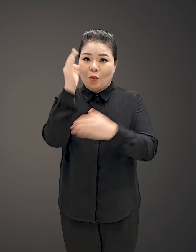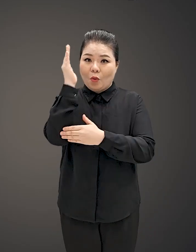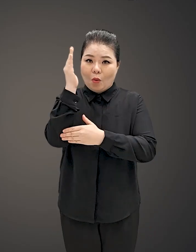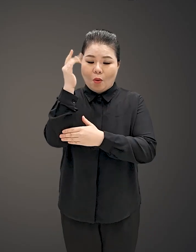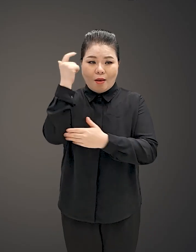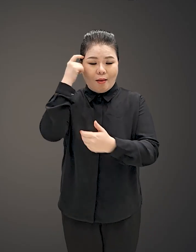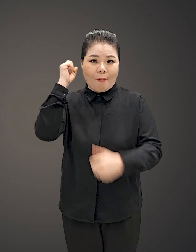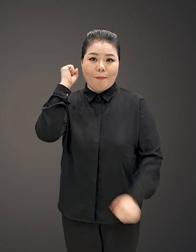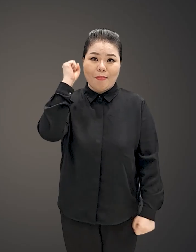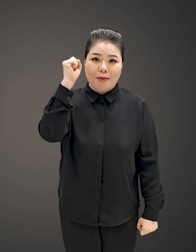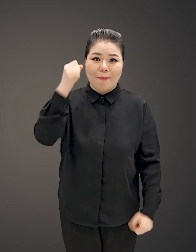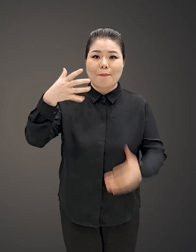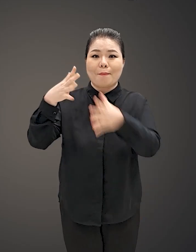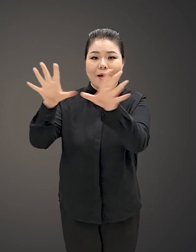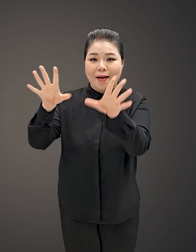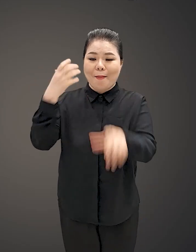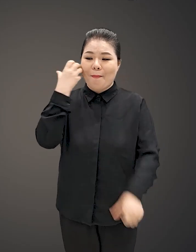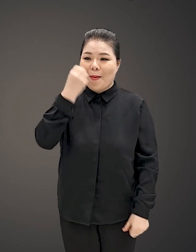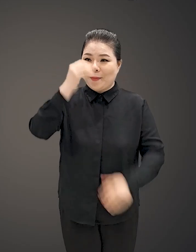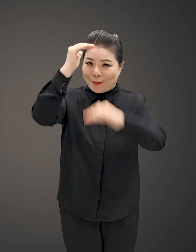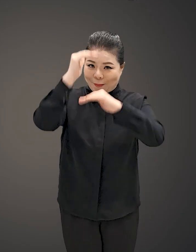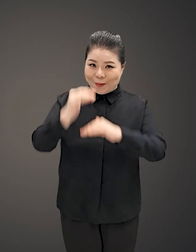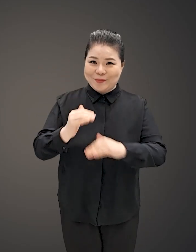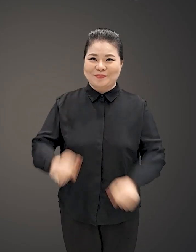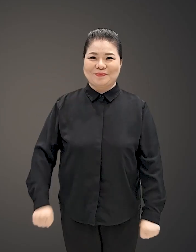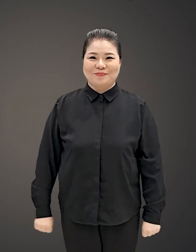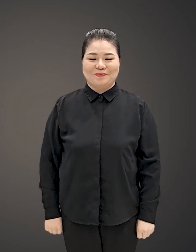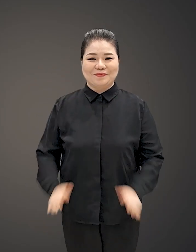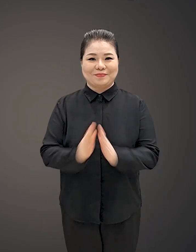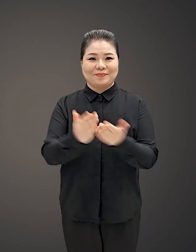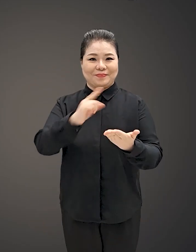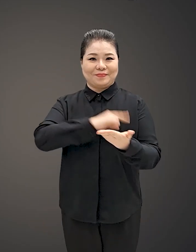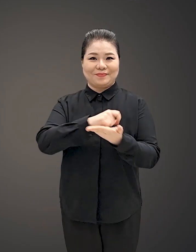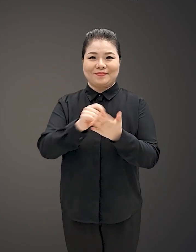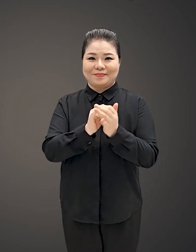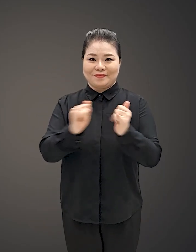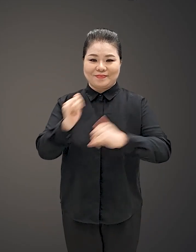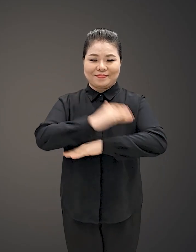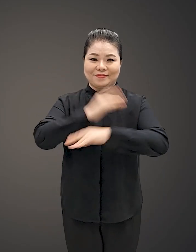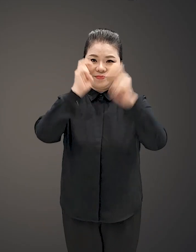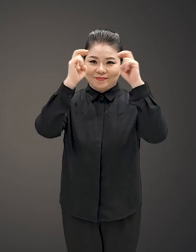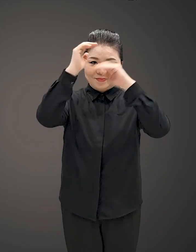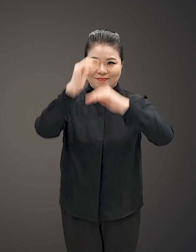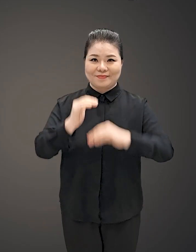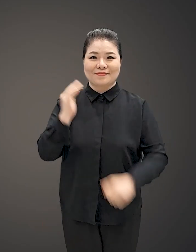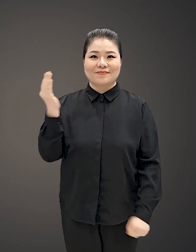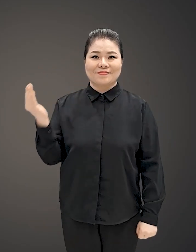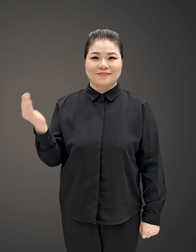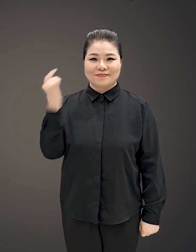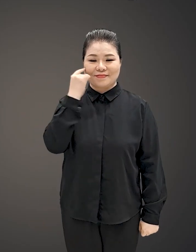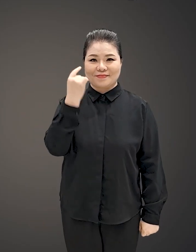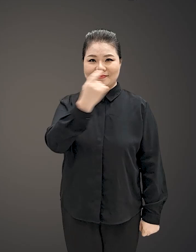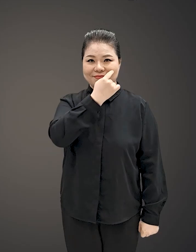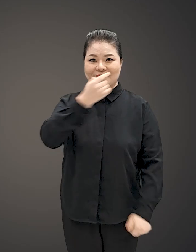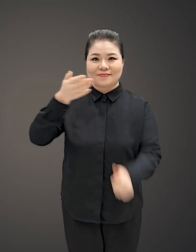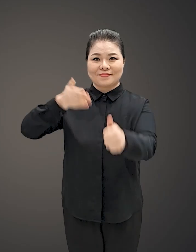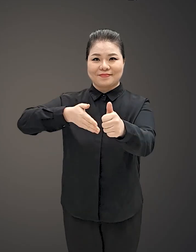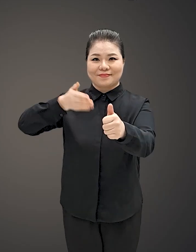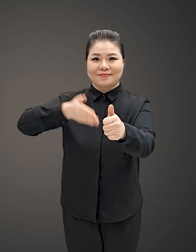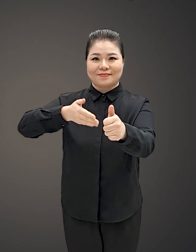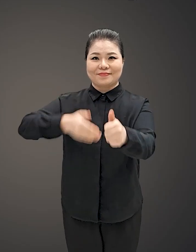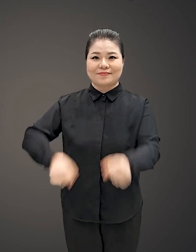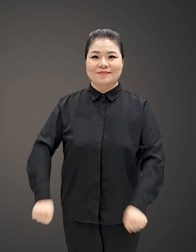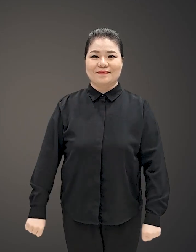범죄소설의 전형을 깨는 매혹적인 스릴러. 도서명 댄싱걸스. 저자 M.M.